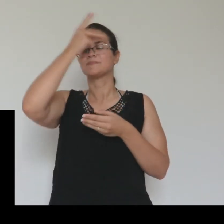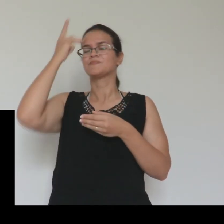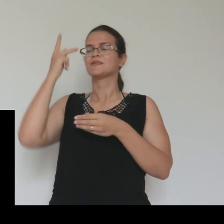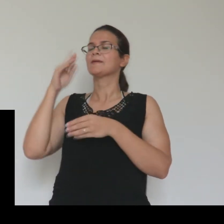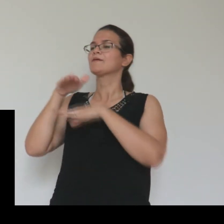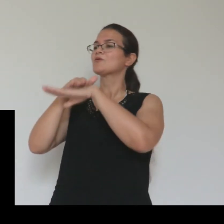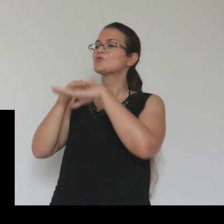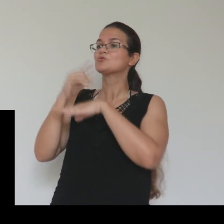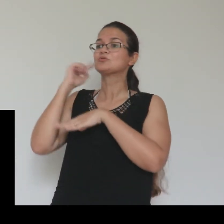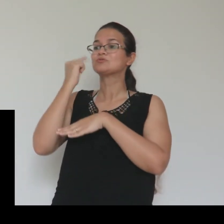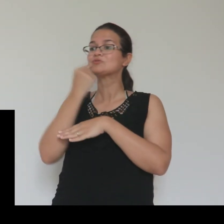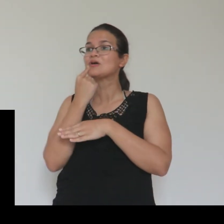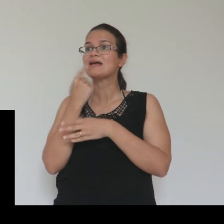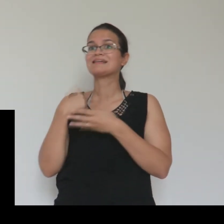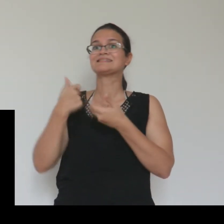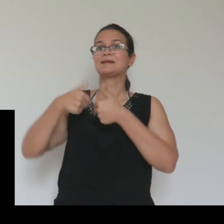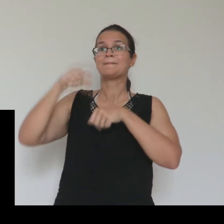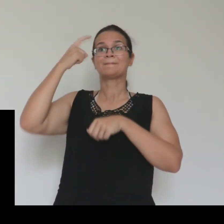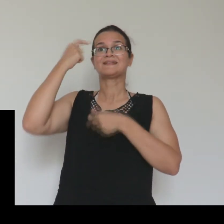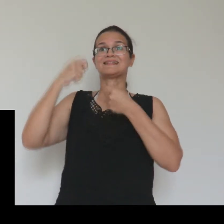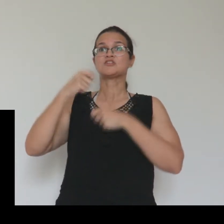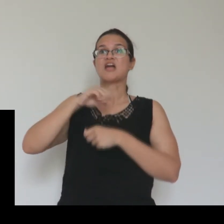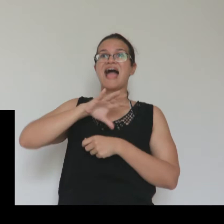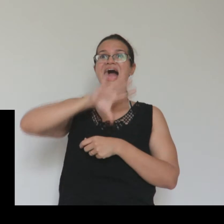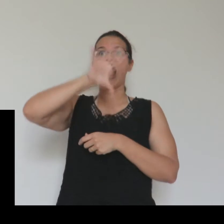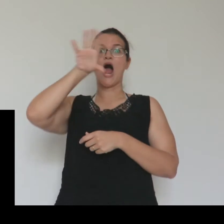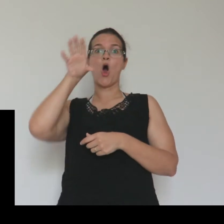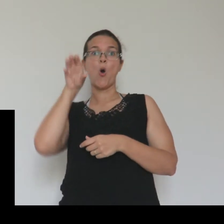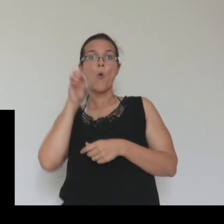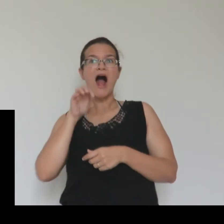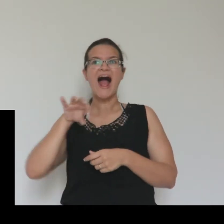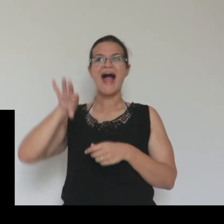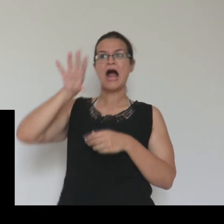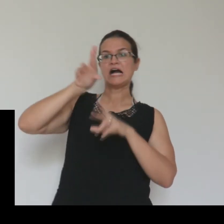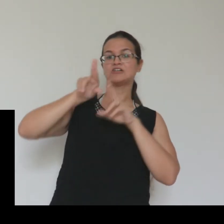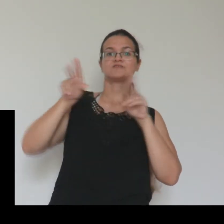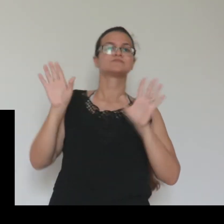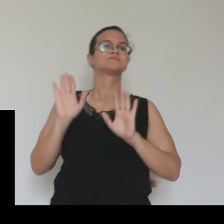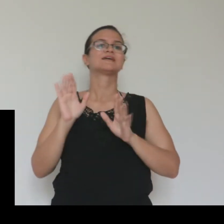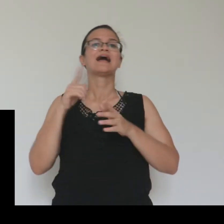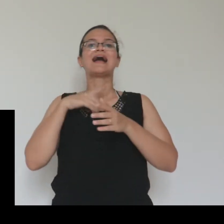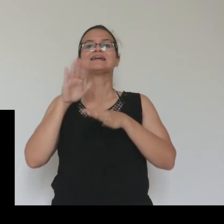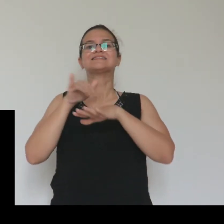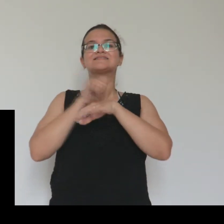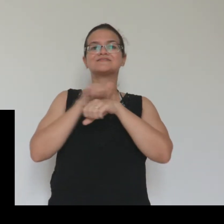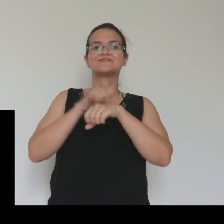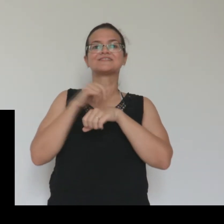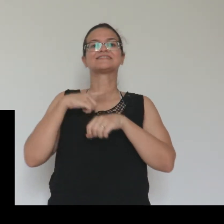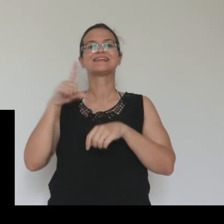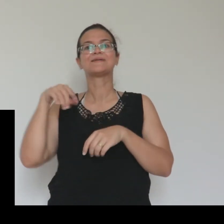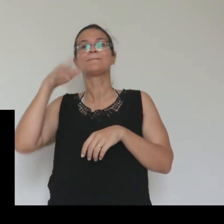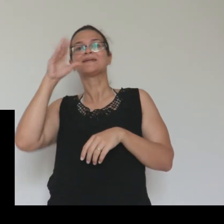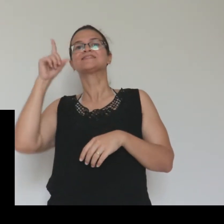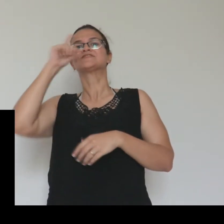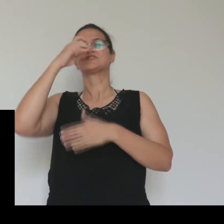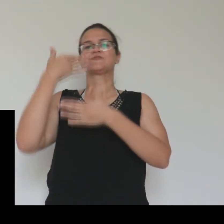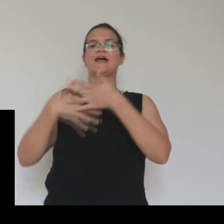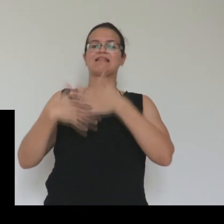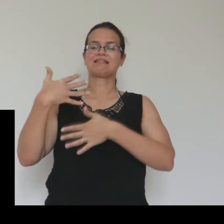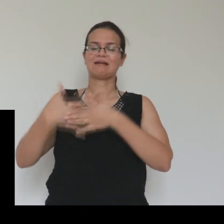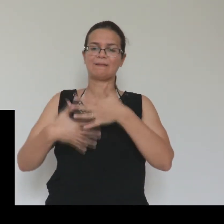forma diferenciada, e isso acaba que não facilita, isso faz atrapalhar, porque ele está acostumado com aquela articulação